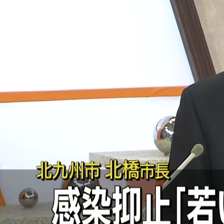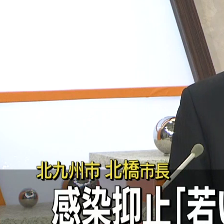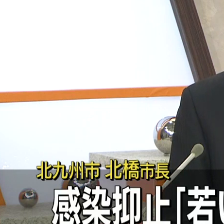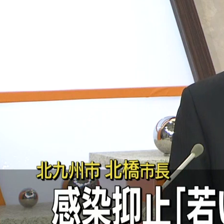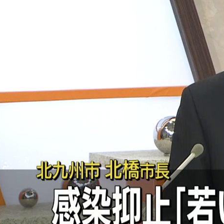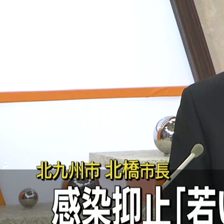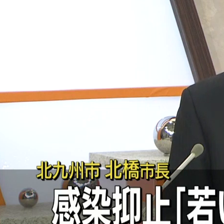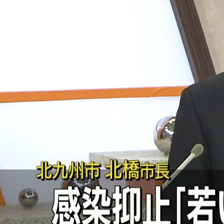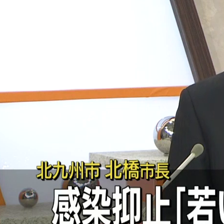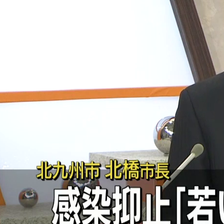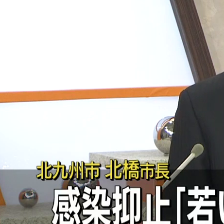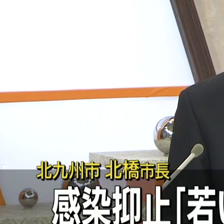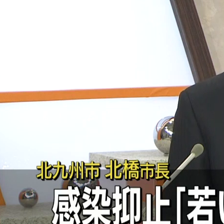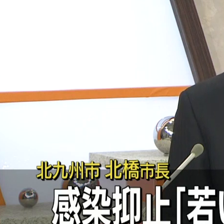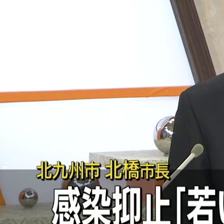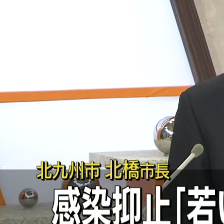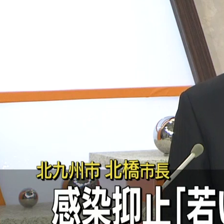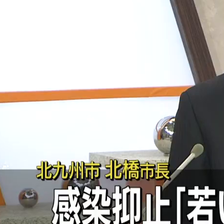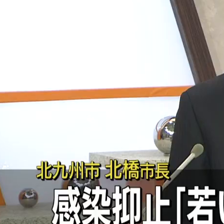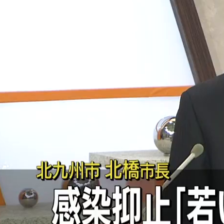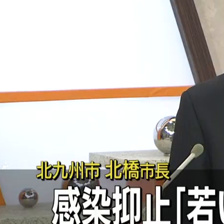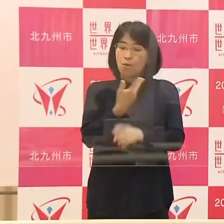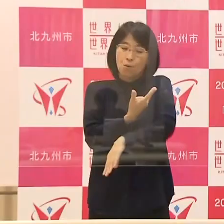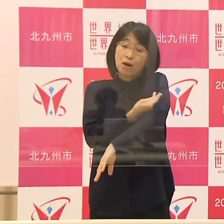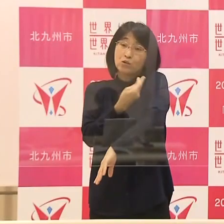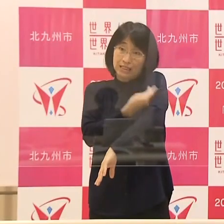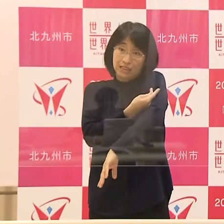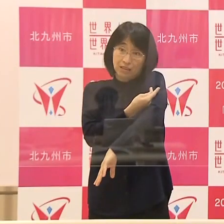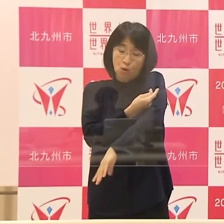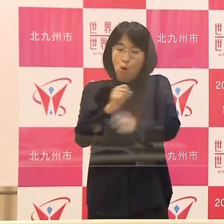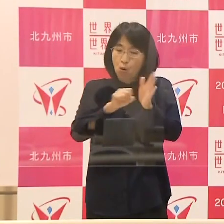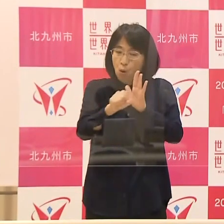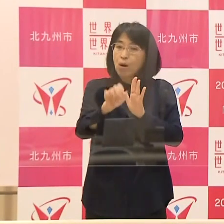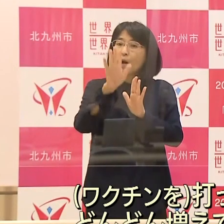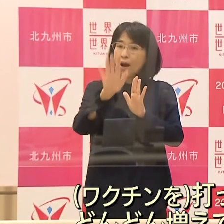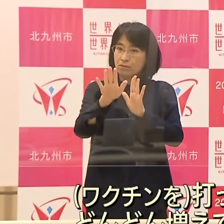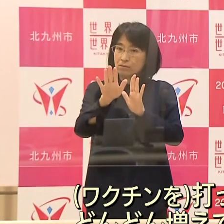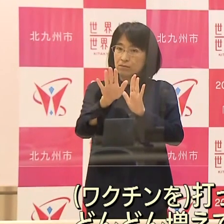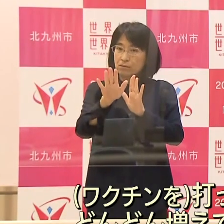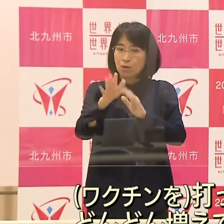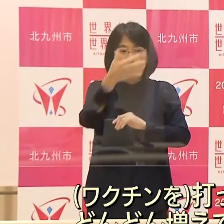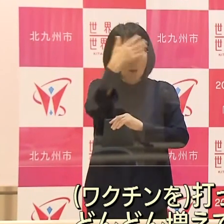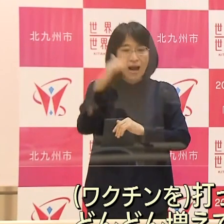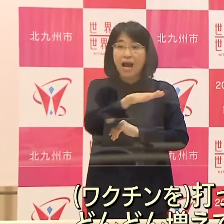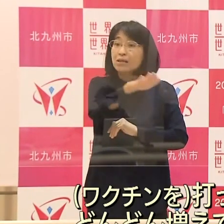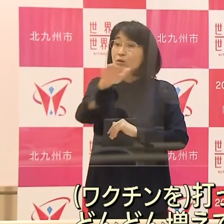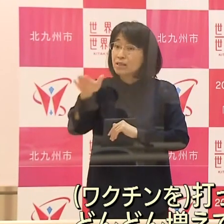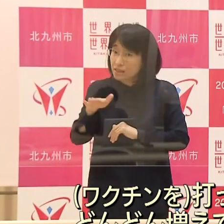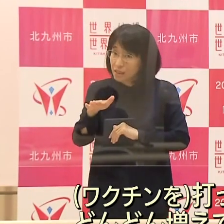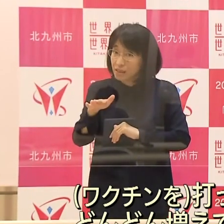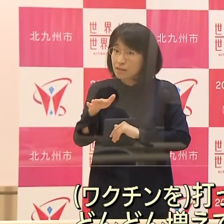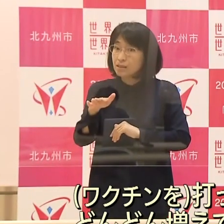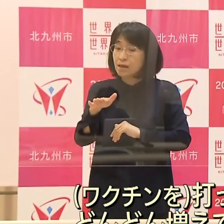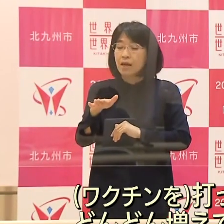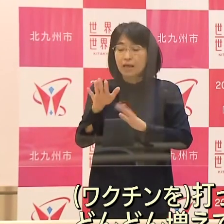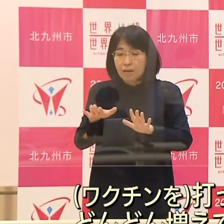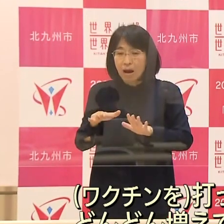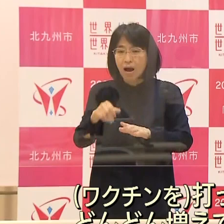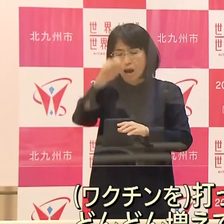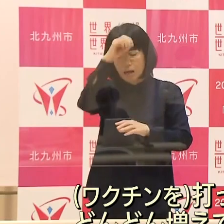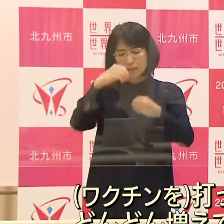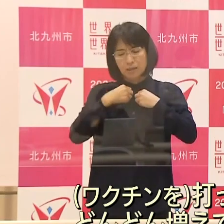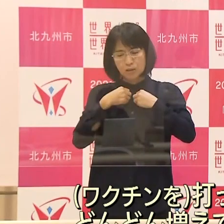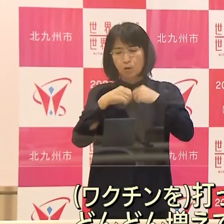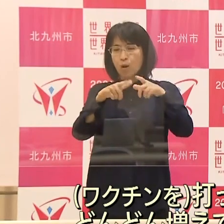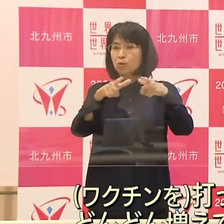発信していくことが重要と述べましたうっていない若い世代を中心にどんどん増えているというのは